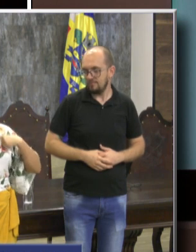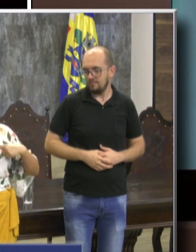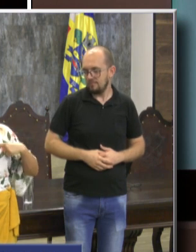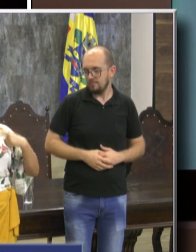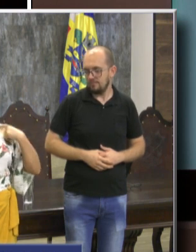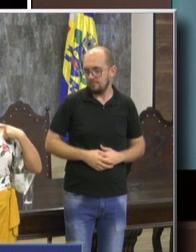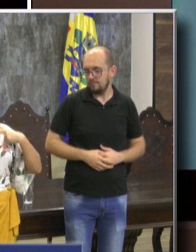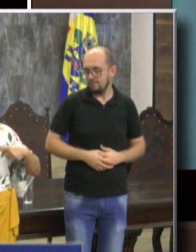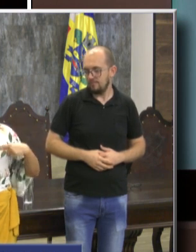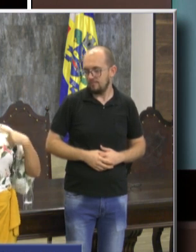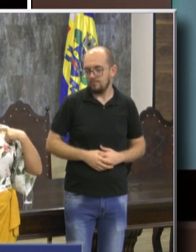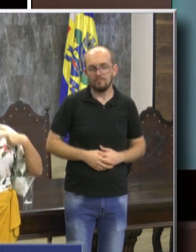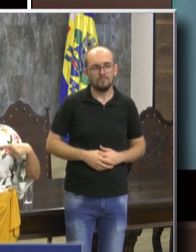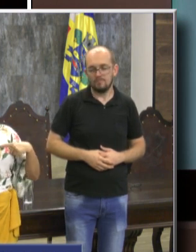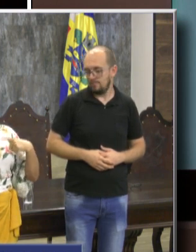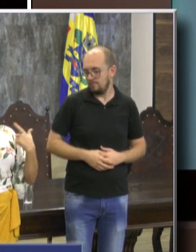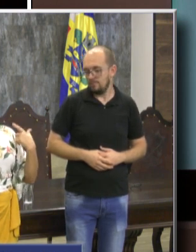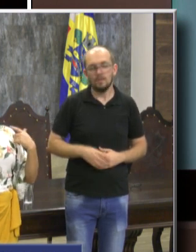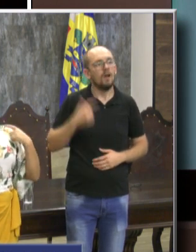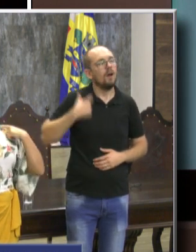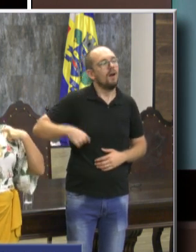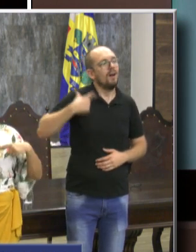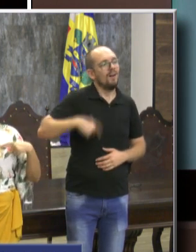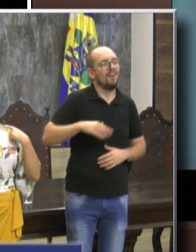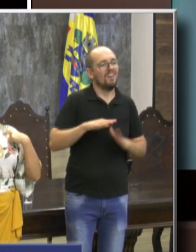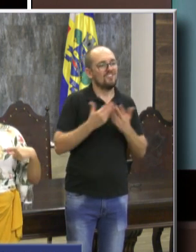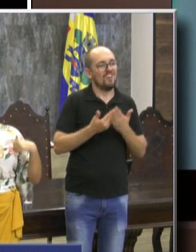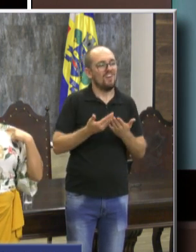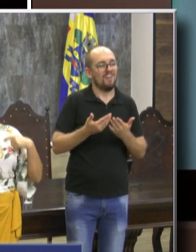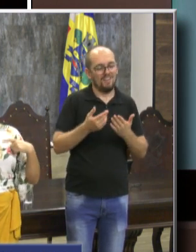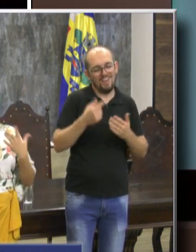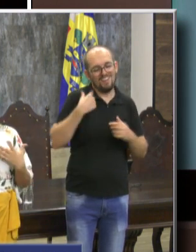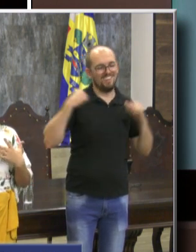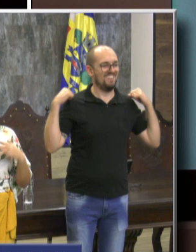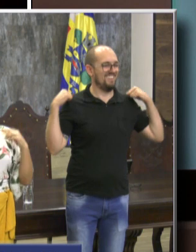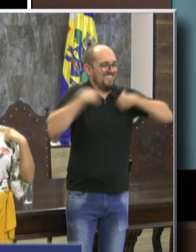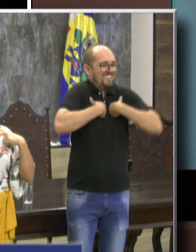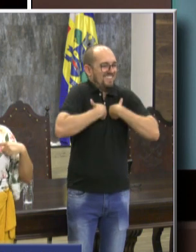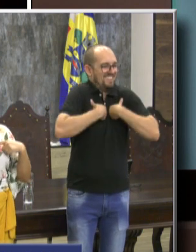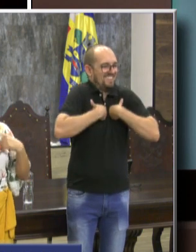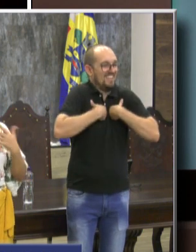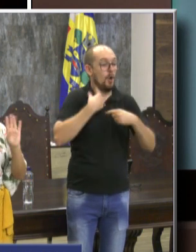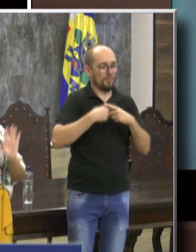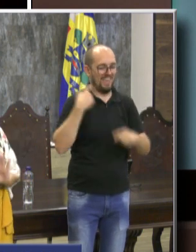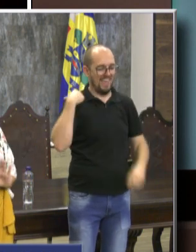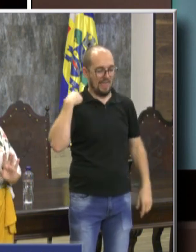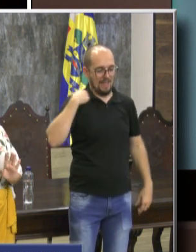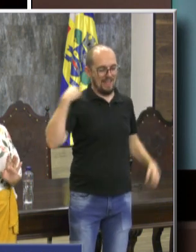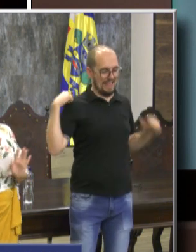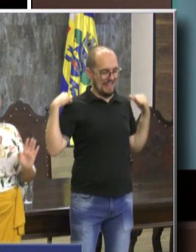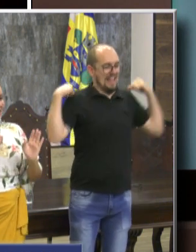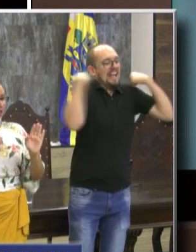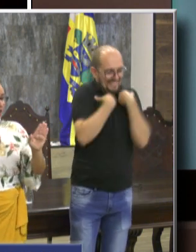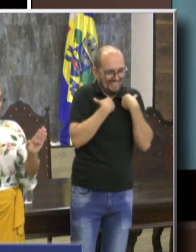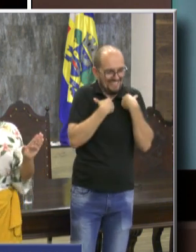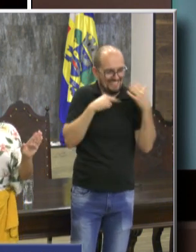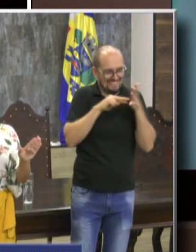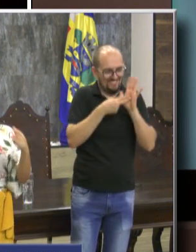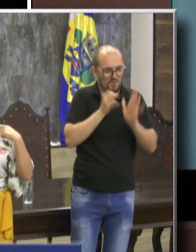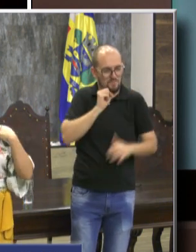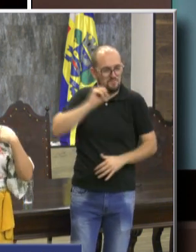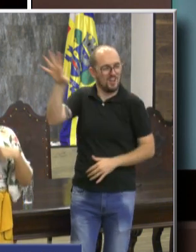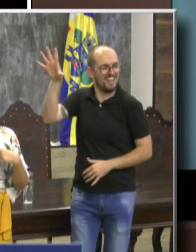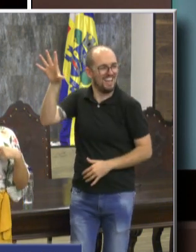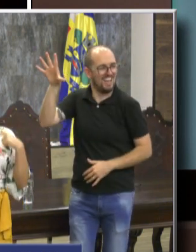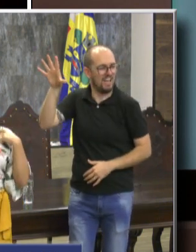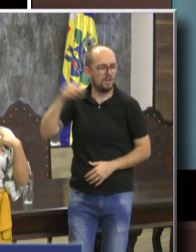pouquinho tempo. Então, ele faz esse sinal. Aí, quando ele queria ir embora, ele fazia assim para mim, que ele queria a bolsa, porque ele sabe que quando pega a bolsa, ele vai embora. Então, ele não bate mais.